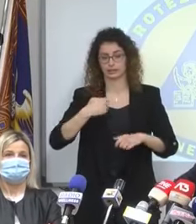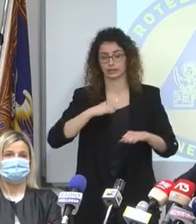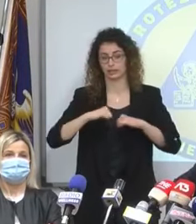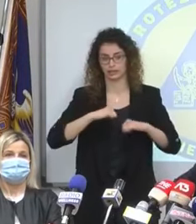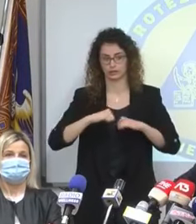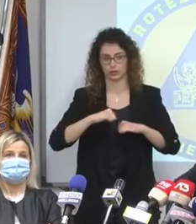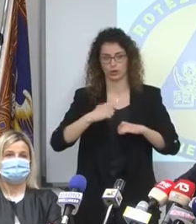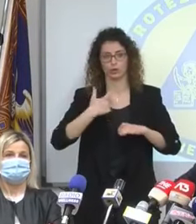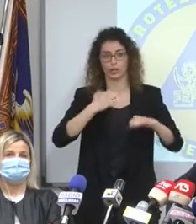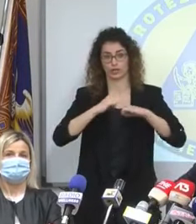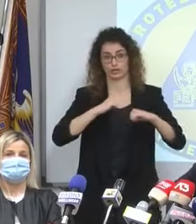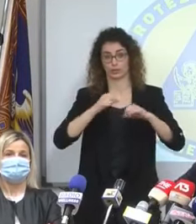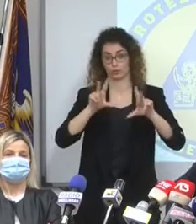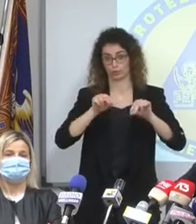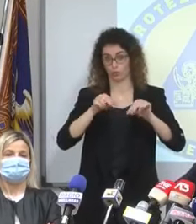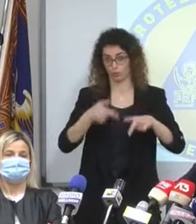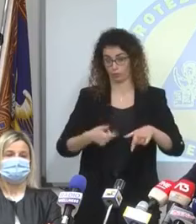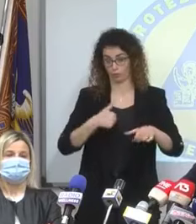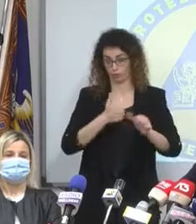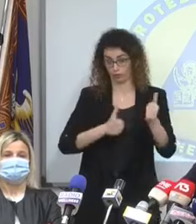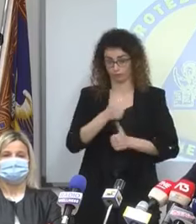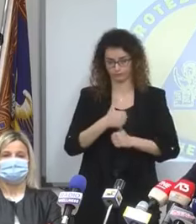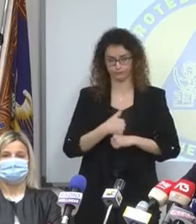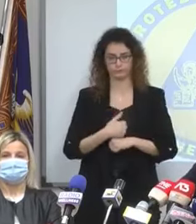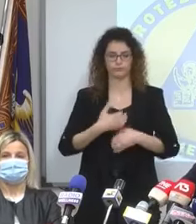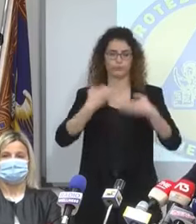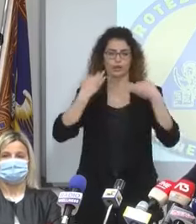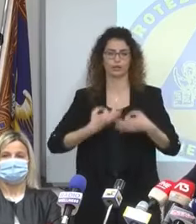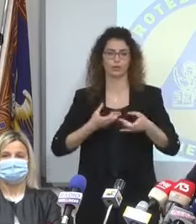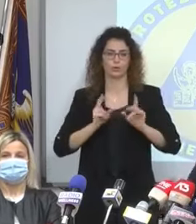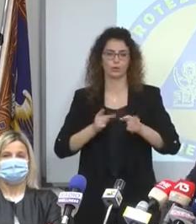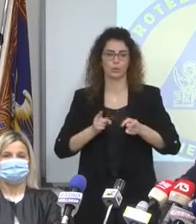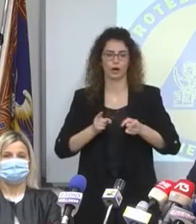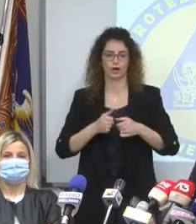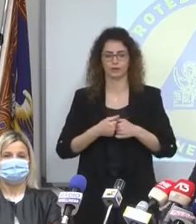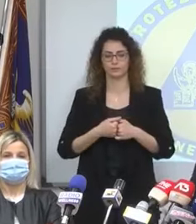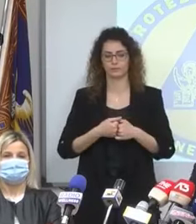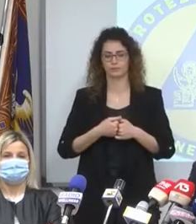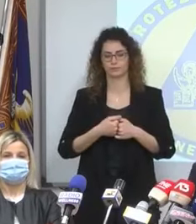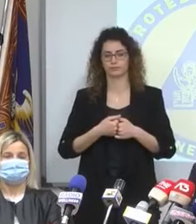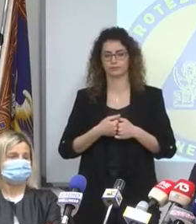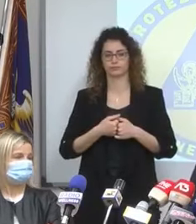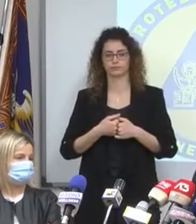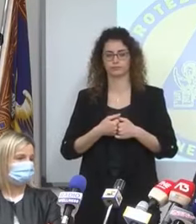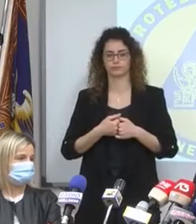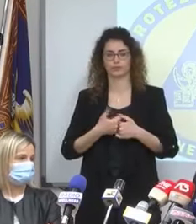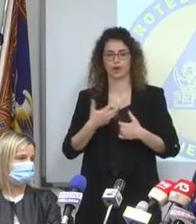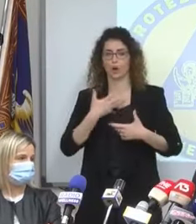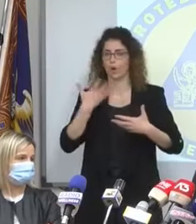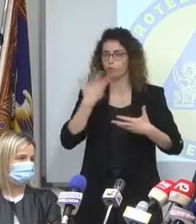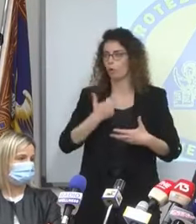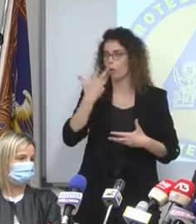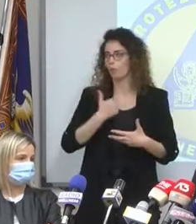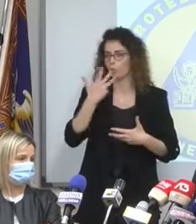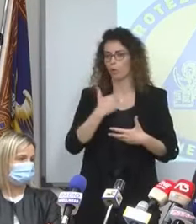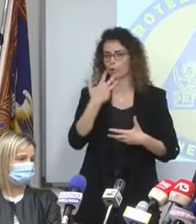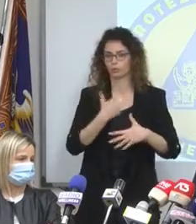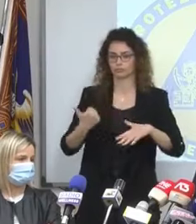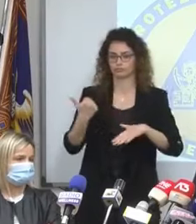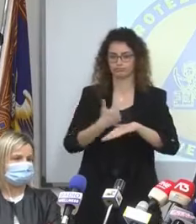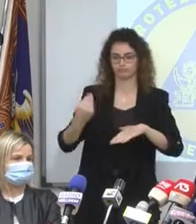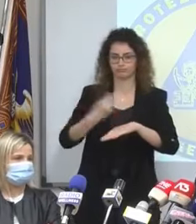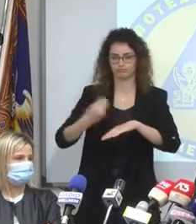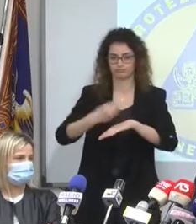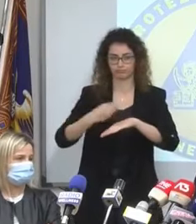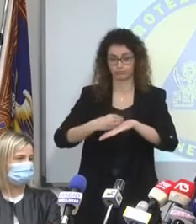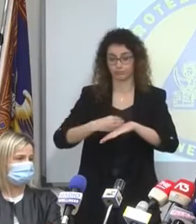Noi abbiamo rinnovato i direttori. Sicuramente nella foga di voler fare è stato introdotto questo principio